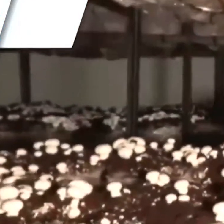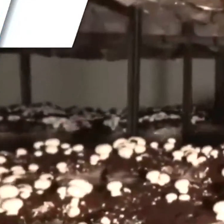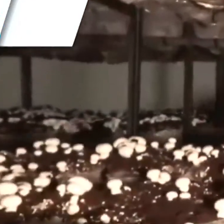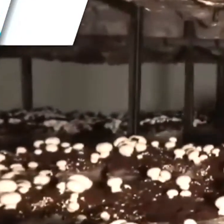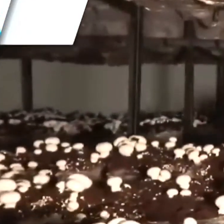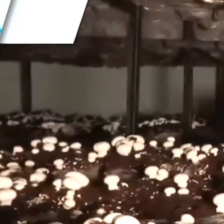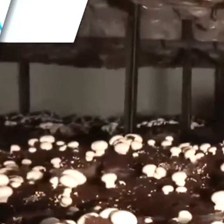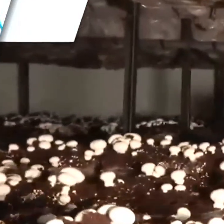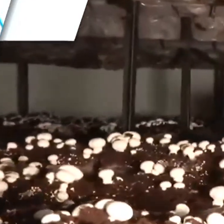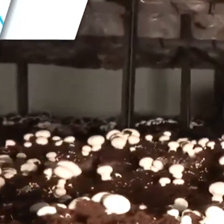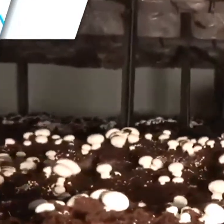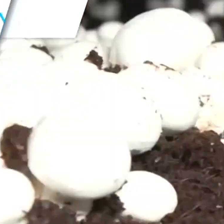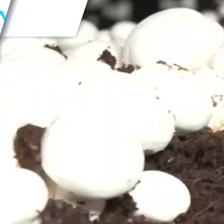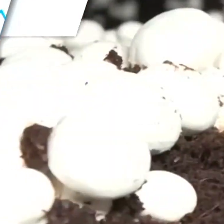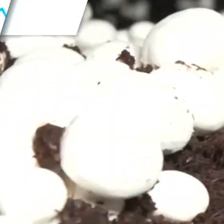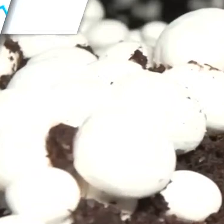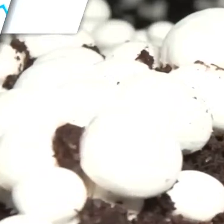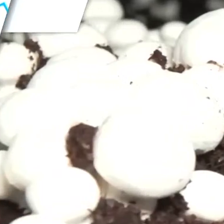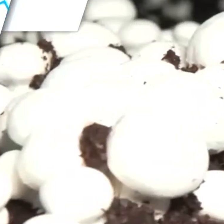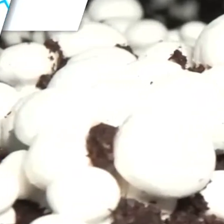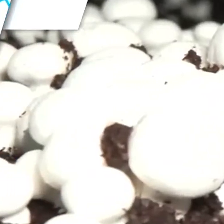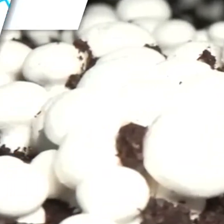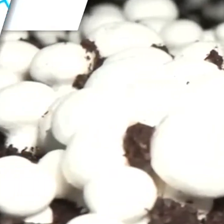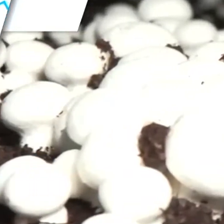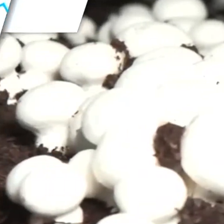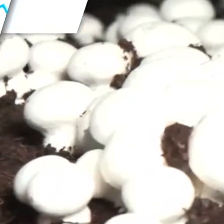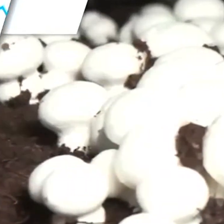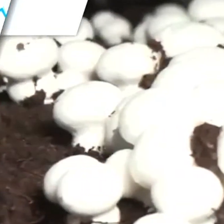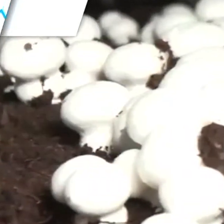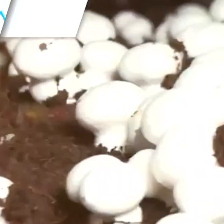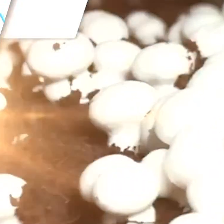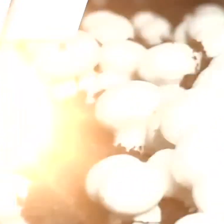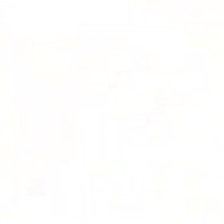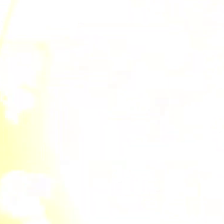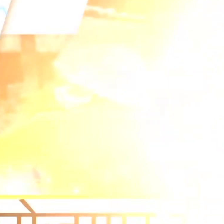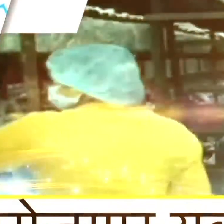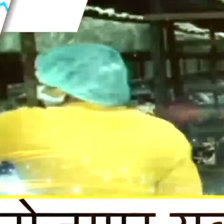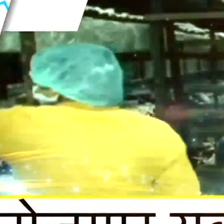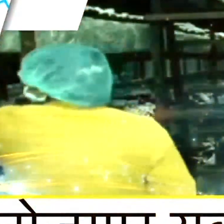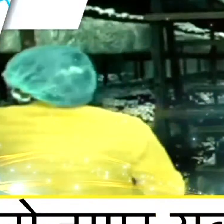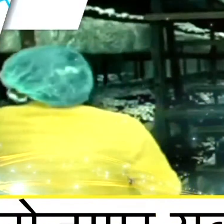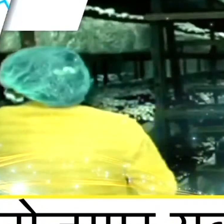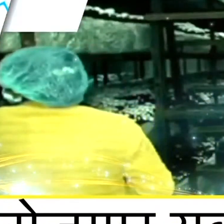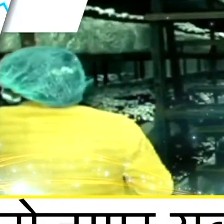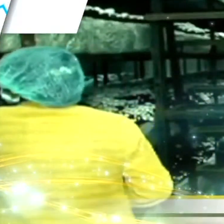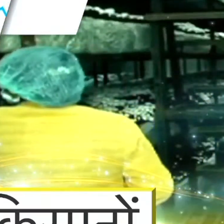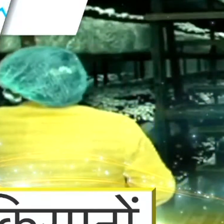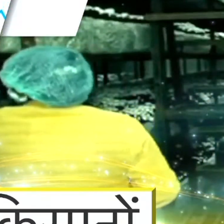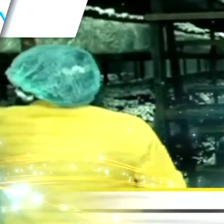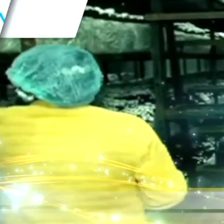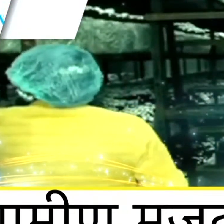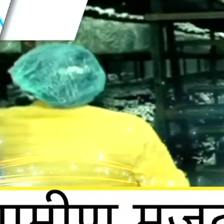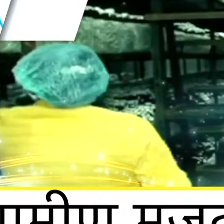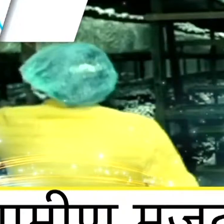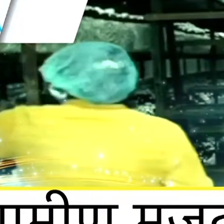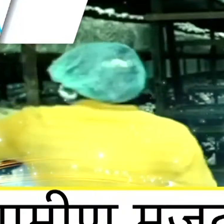है। कुछ ही सालों में भारत में मशरूम उत्पादन बेरोजगार युवाओं, किसानों, ग्रामीण